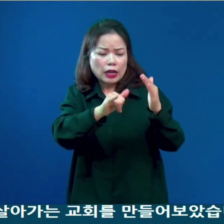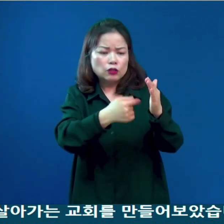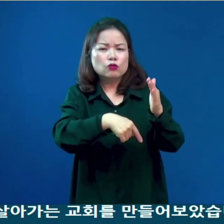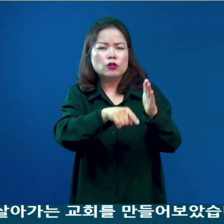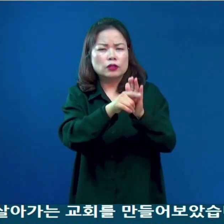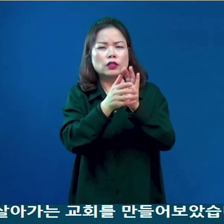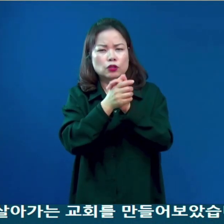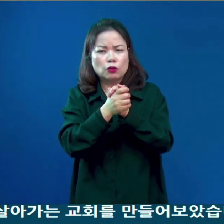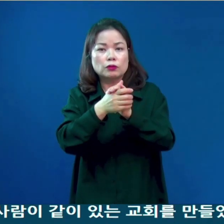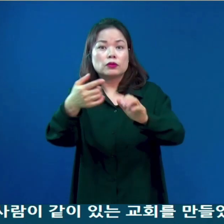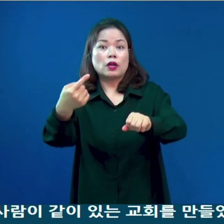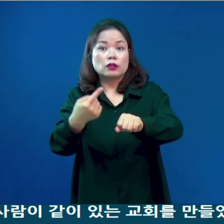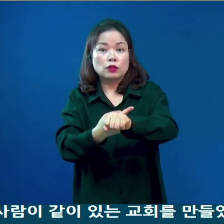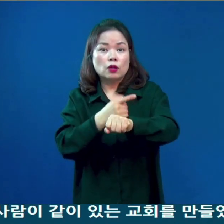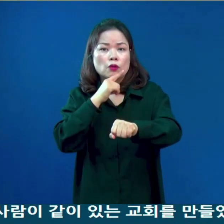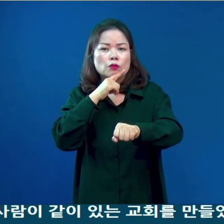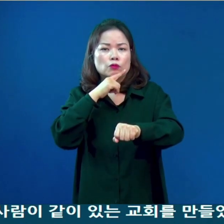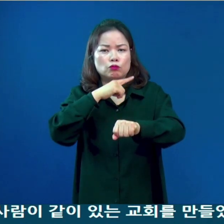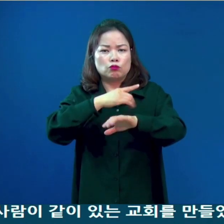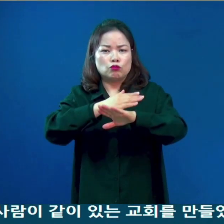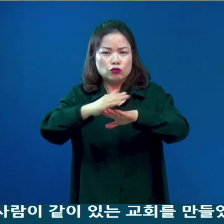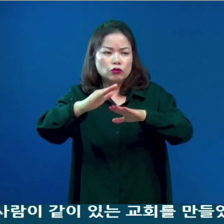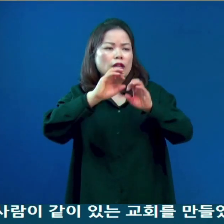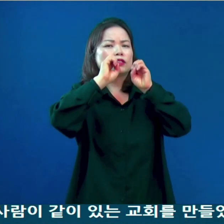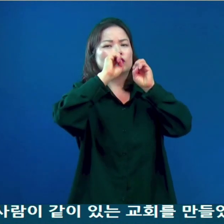위해서 기도하면 이것이 자연스럽게 북한 선교가 되는 거예요.